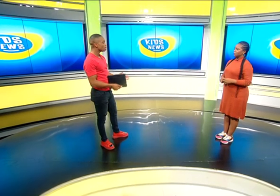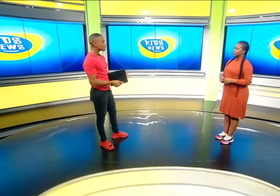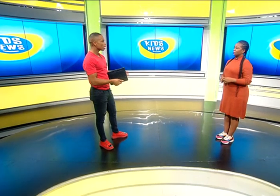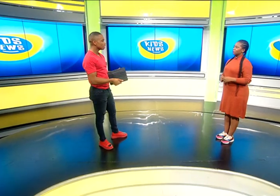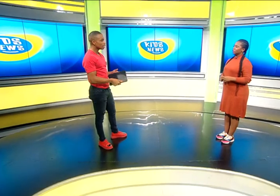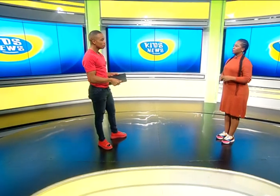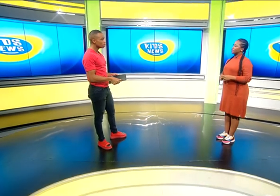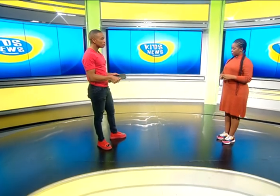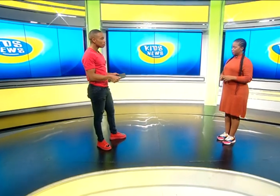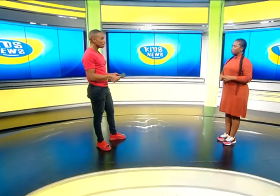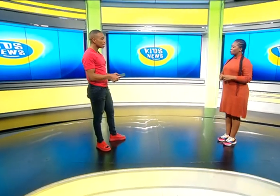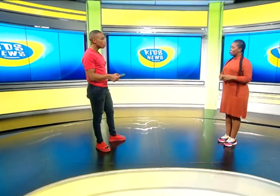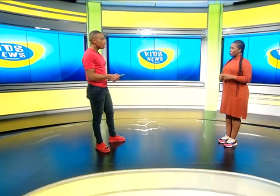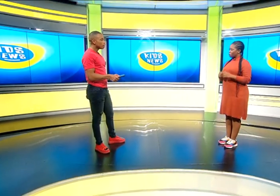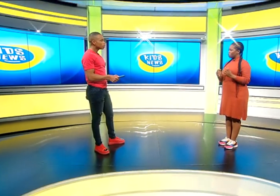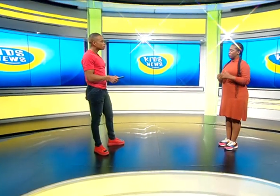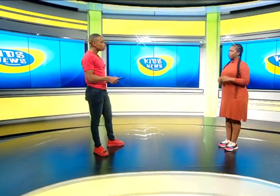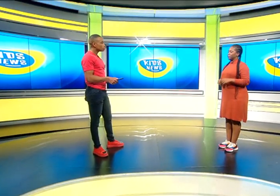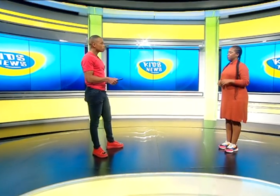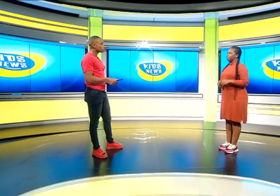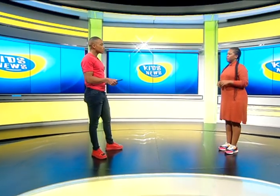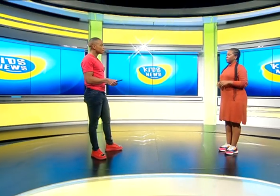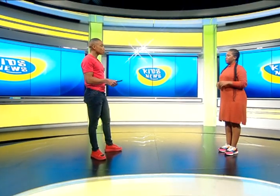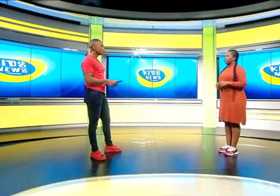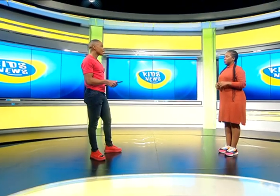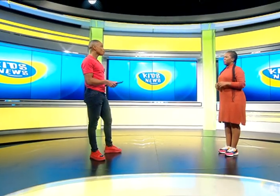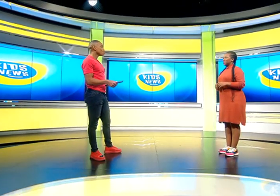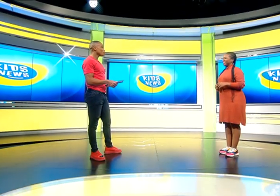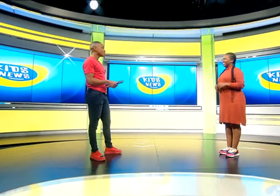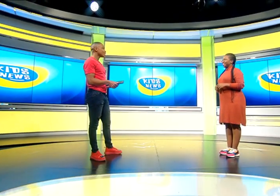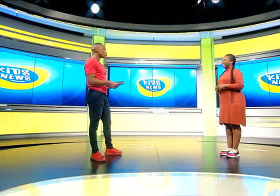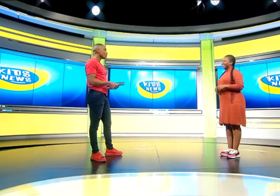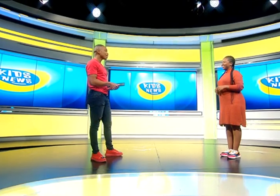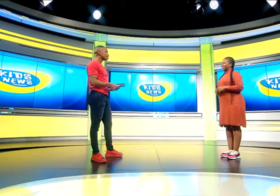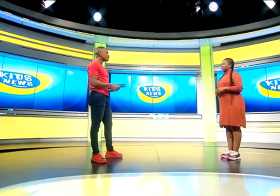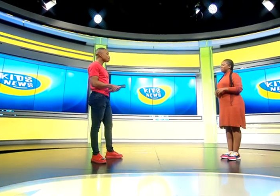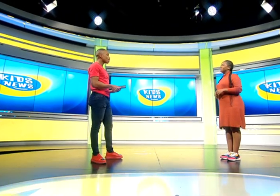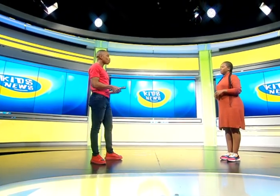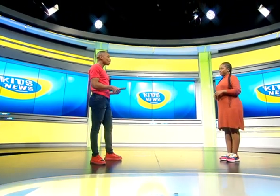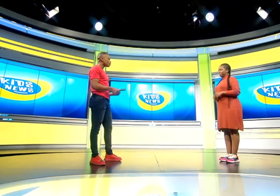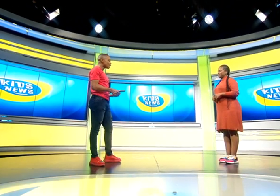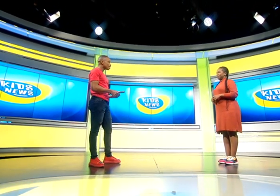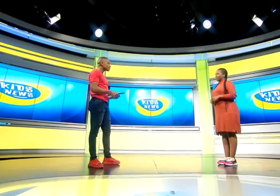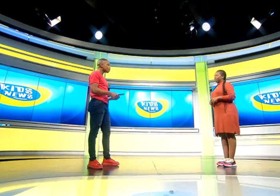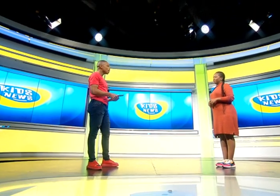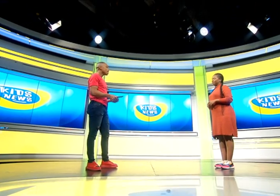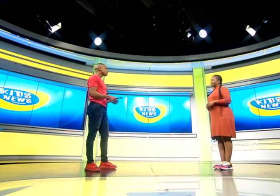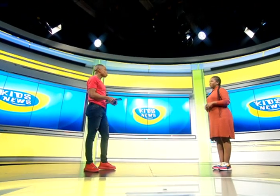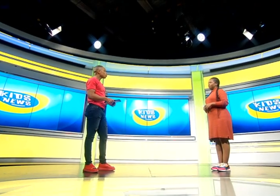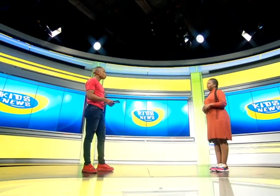kunabunkamisa kanjalo. Ehhe. Kukhona. Sibonge kakhulu ukuthi ube ingxenye yethu lapha ohlelweni ekuseni. Sithembe futhi